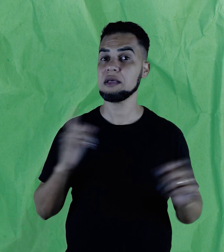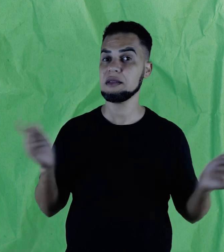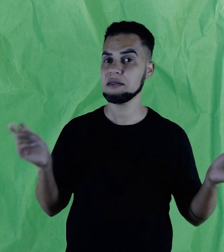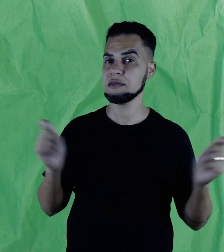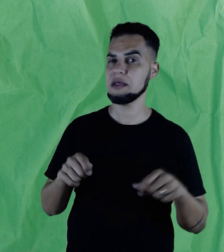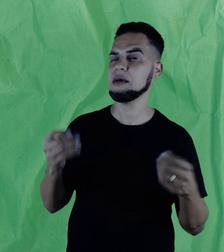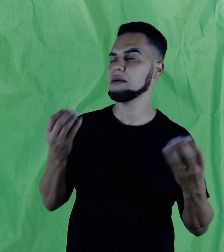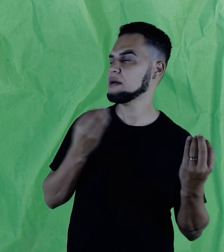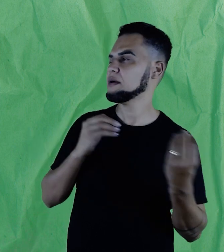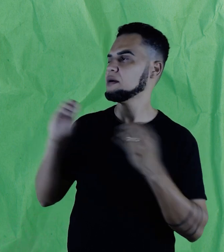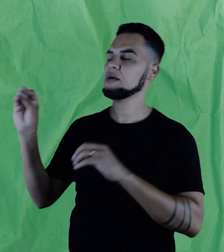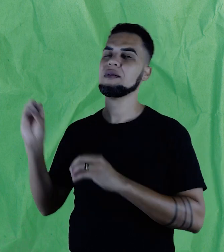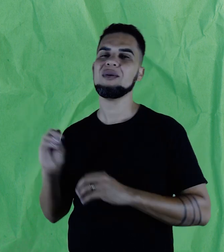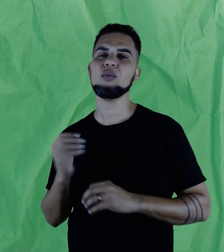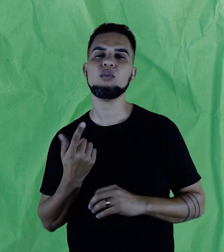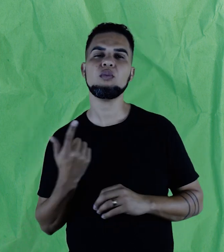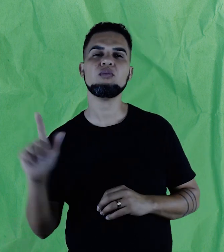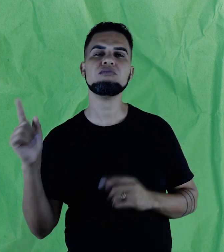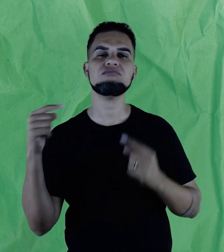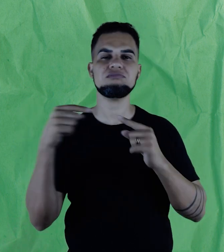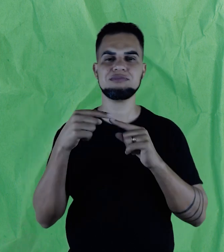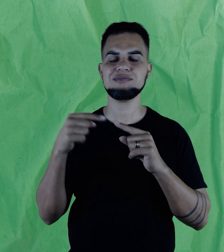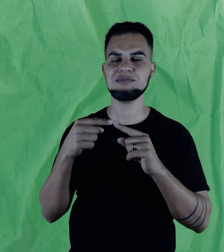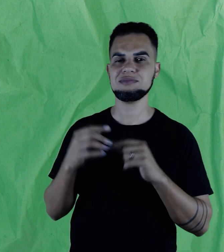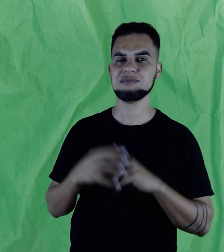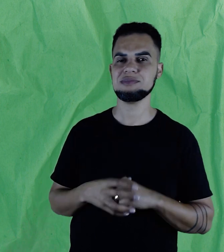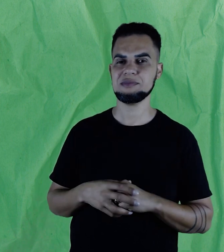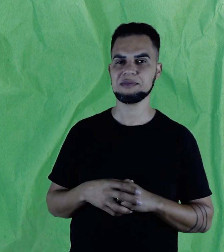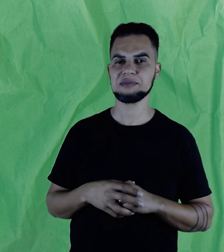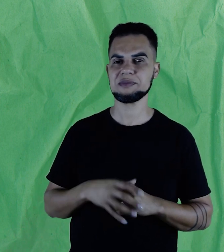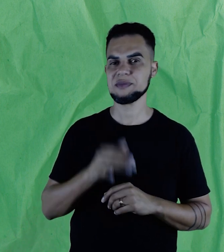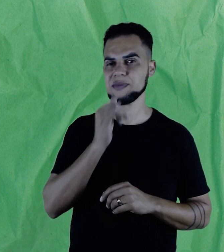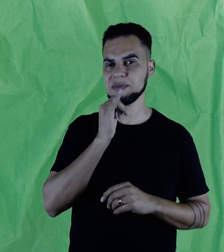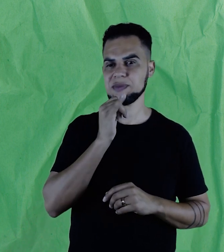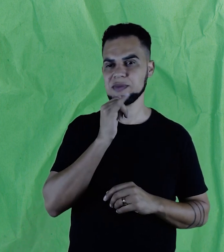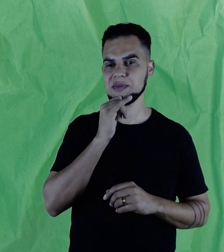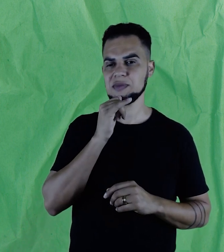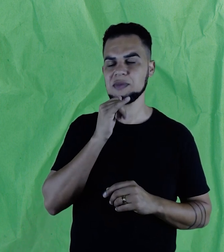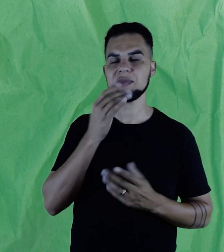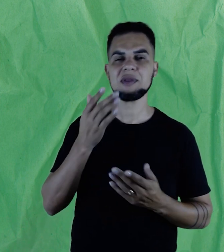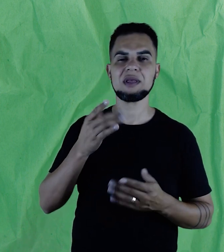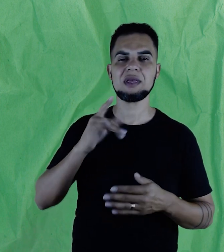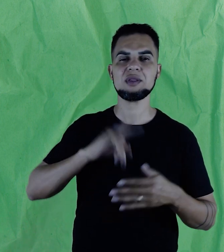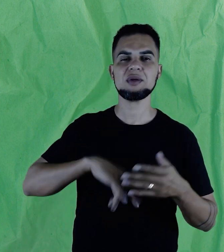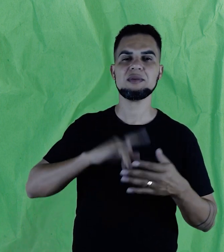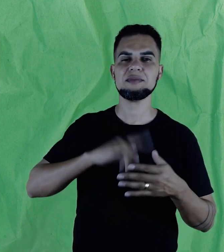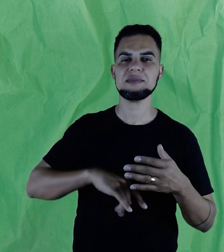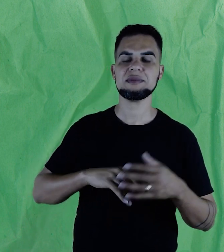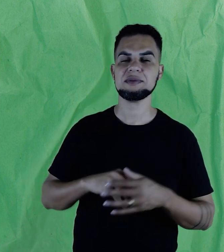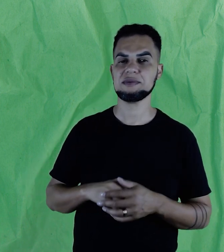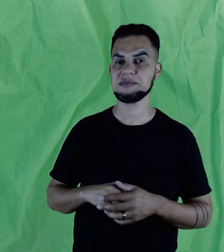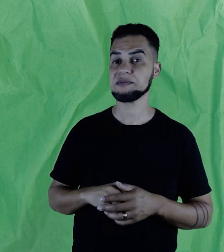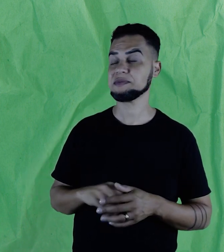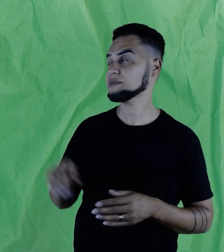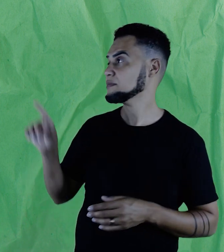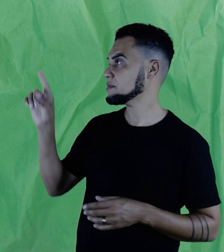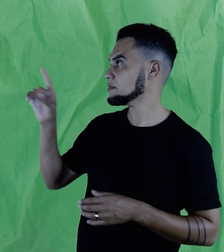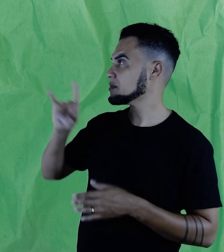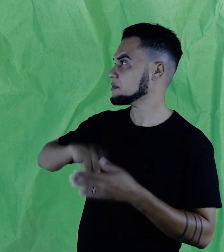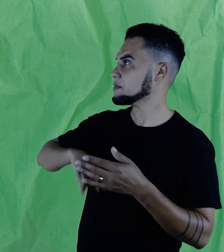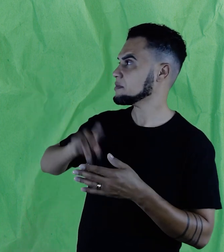como colocar um outro tipo, né, de documento aqui. Esse documento a gente